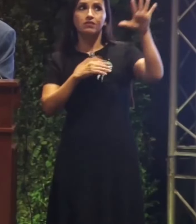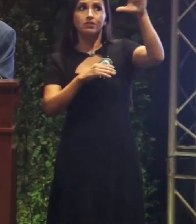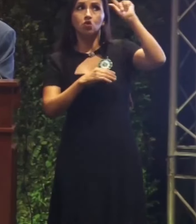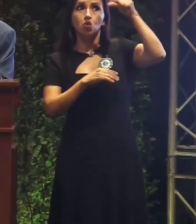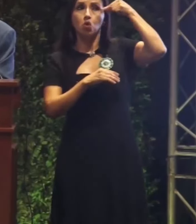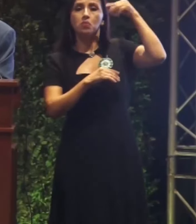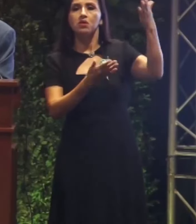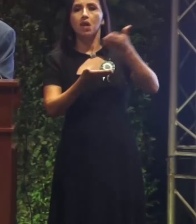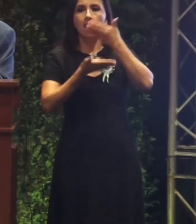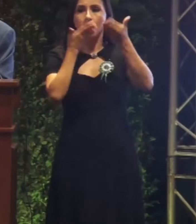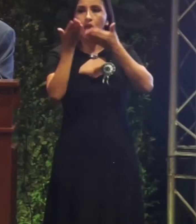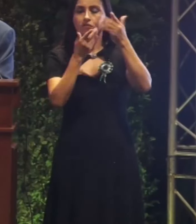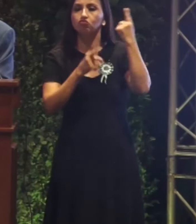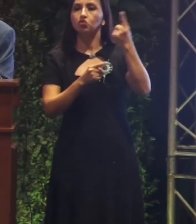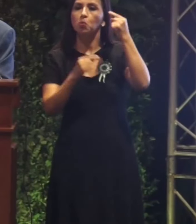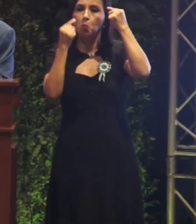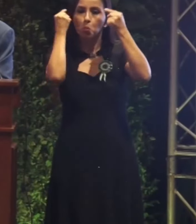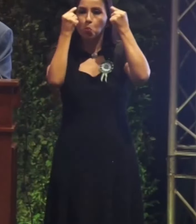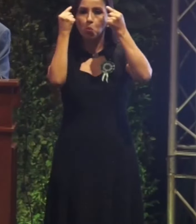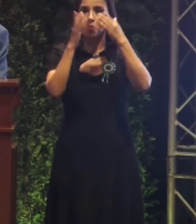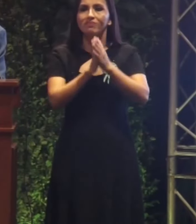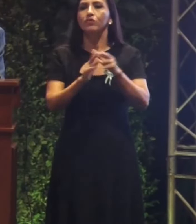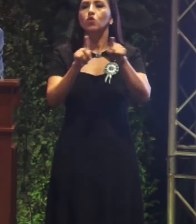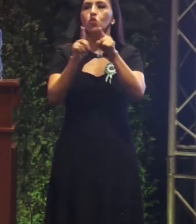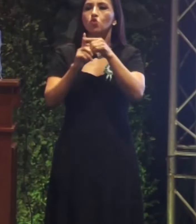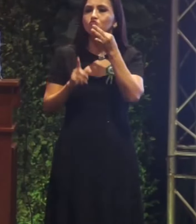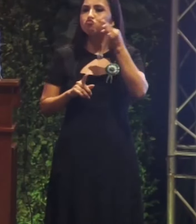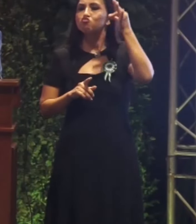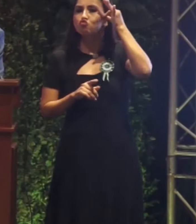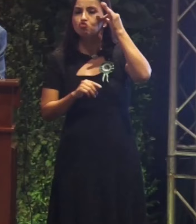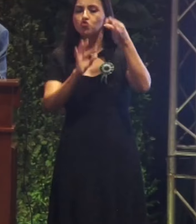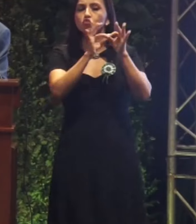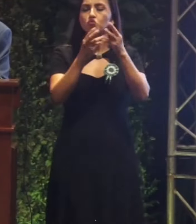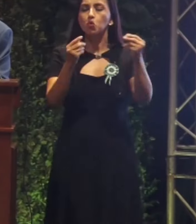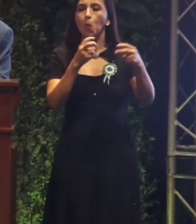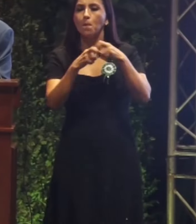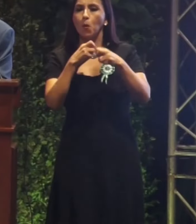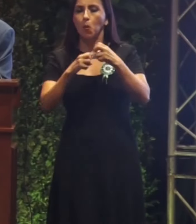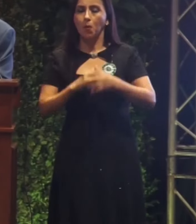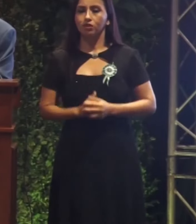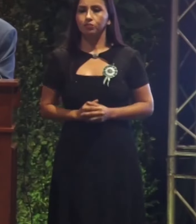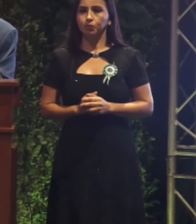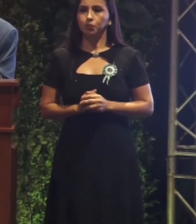su relato se sigue pensando en el AIU como solución a los problemas.